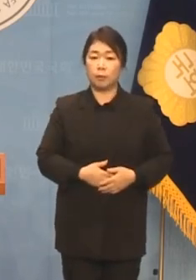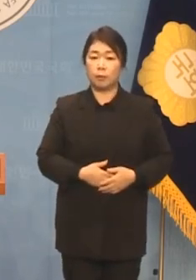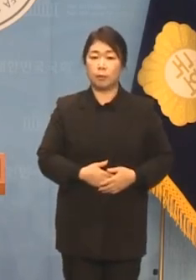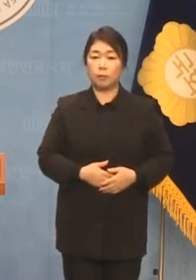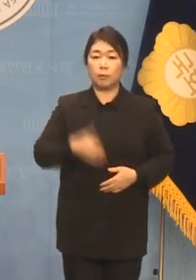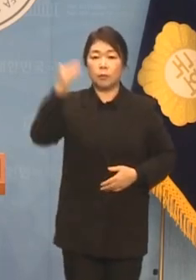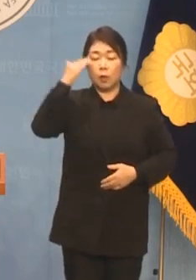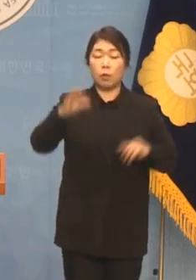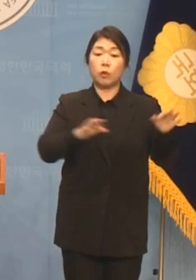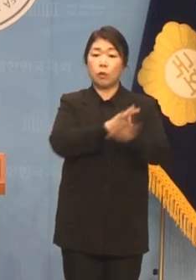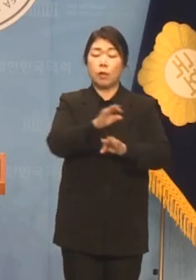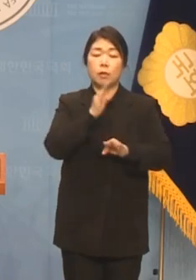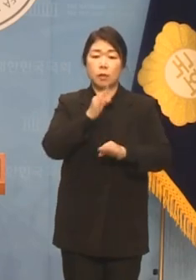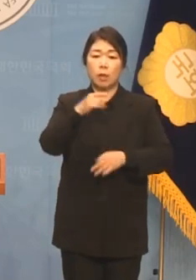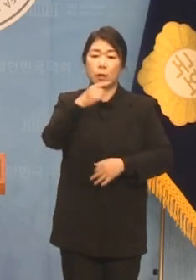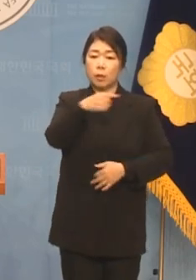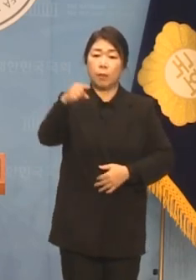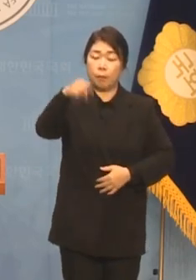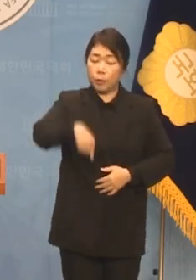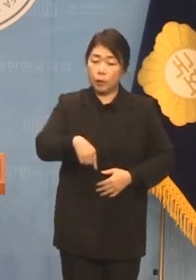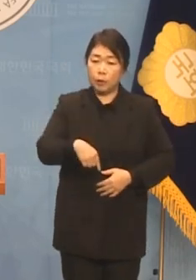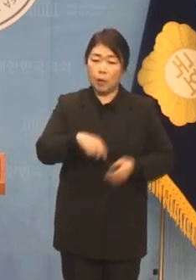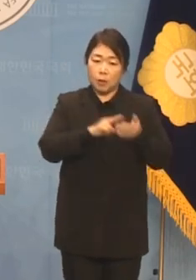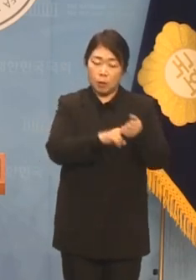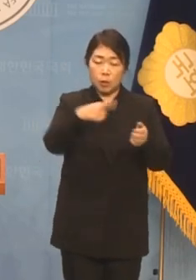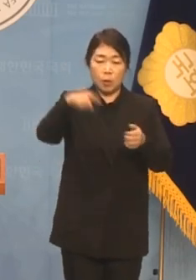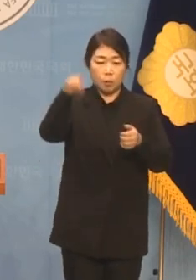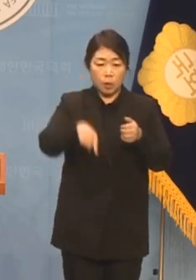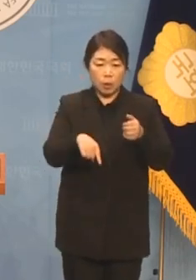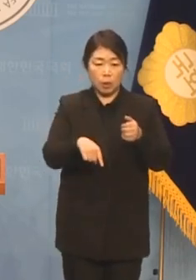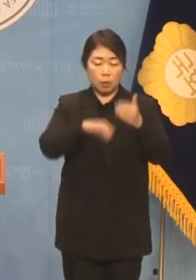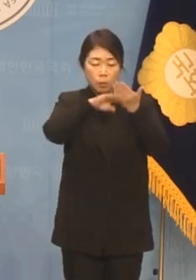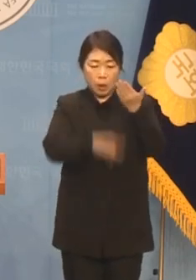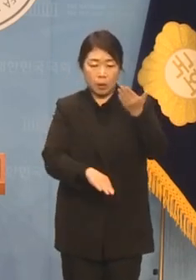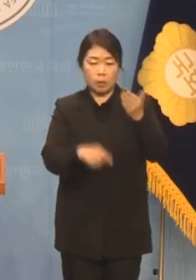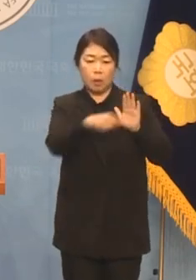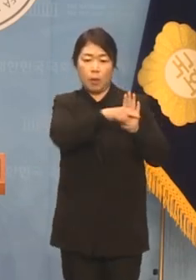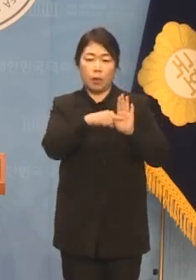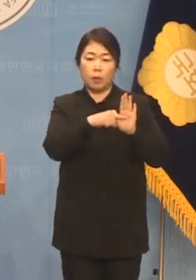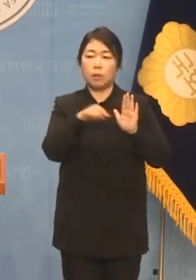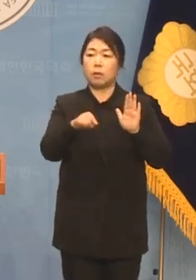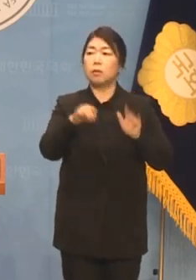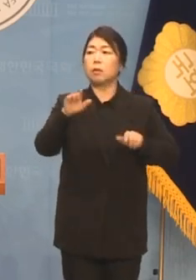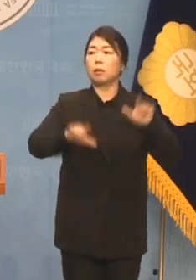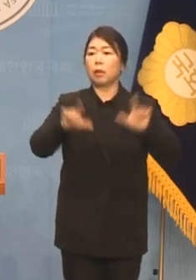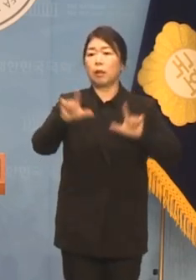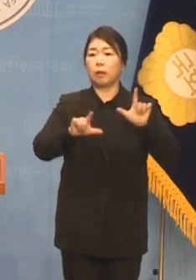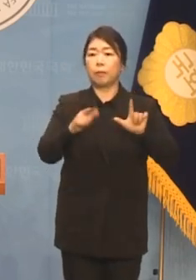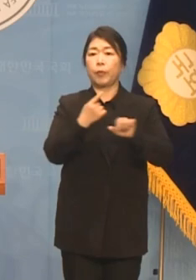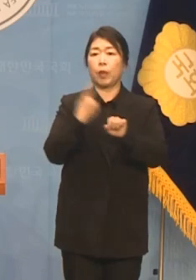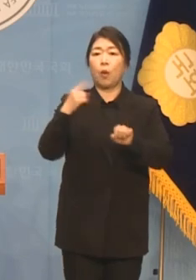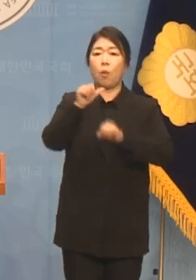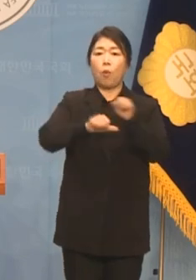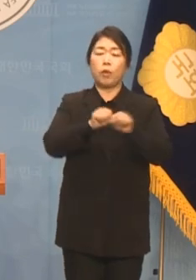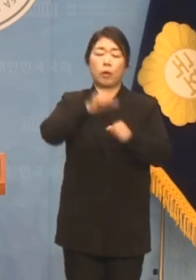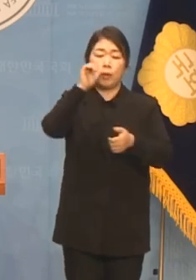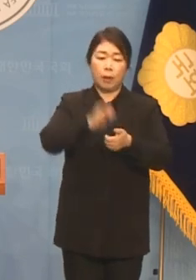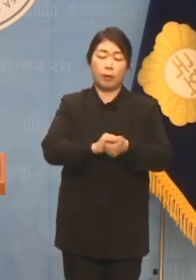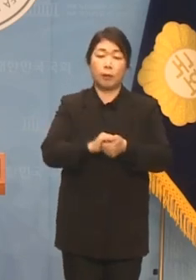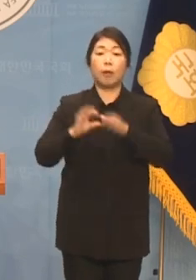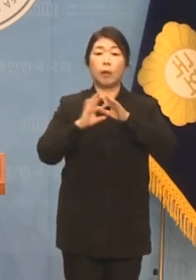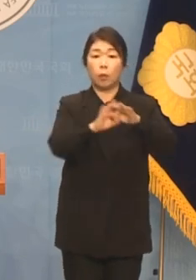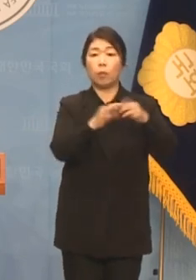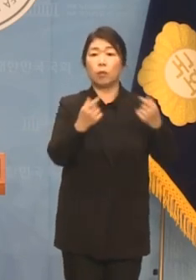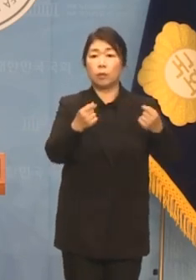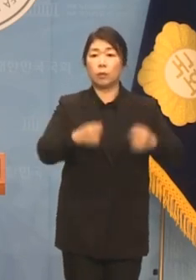한국경제는 실질 GDP 잠재 GDP 믿 는 마이너스 GDP 갭 상태가 지난해 5년 지난해까지